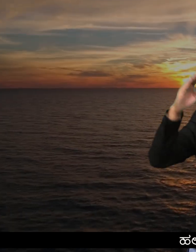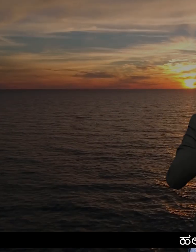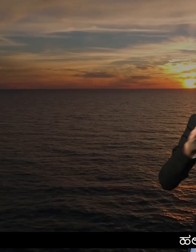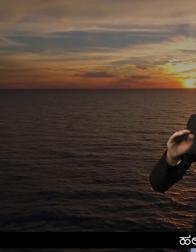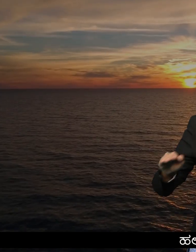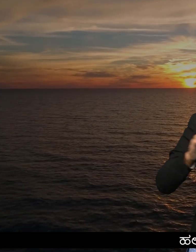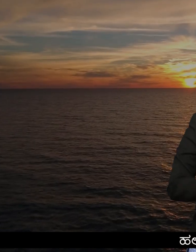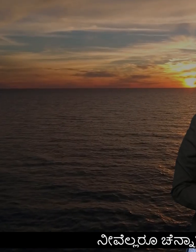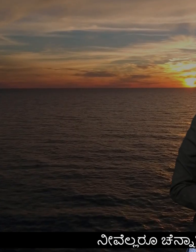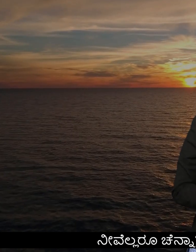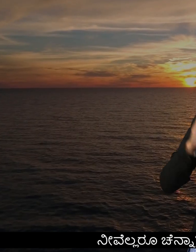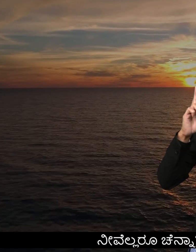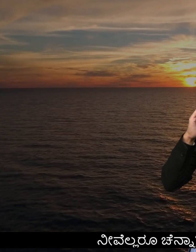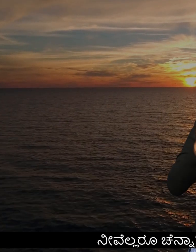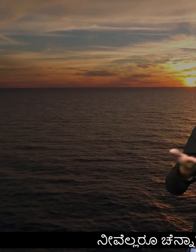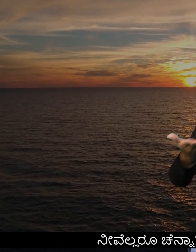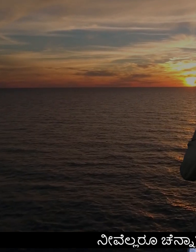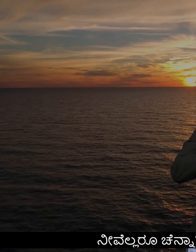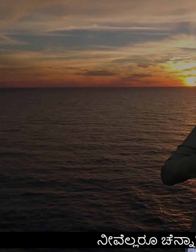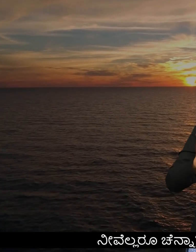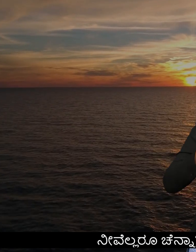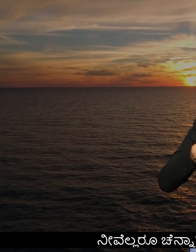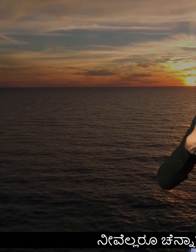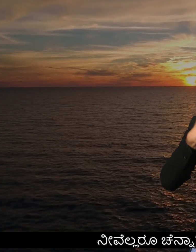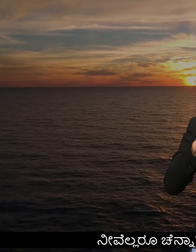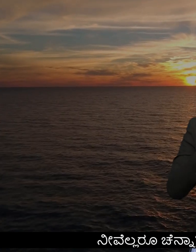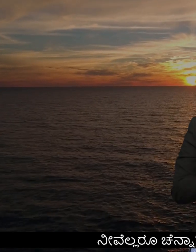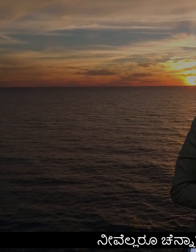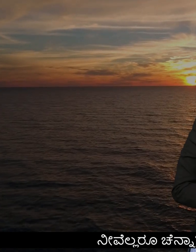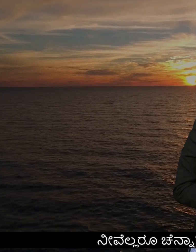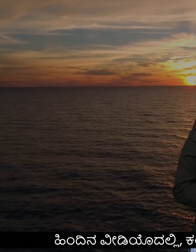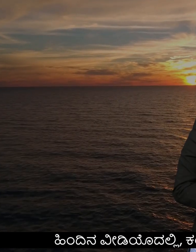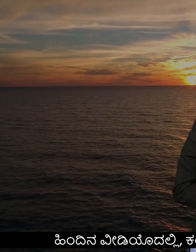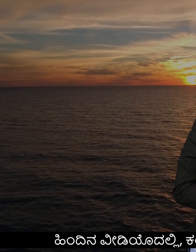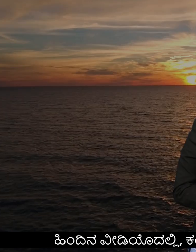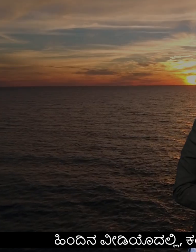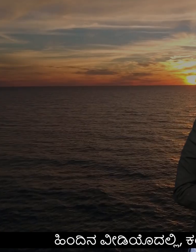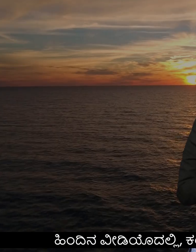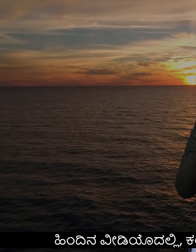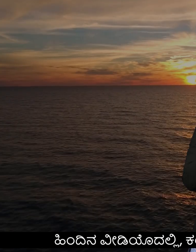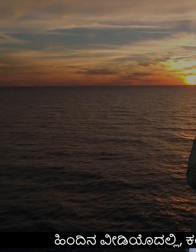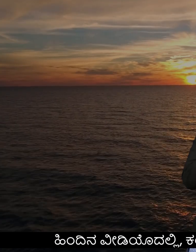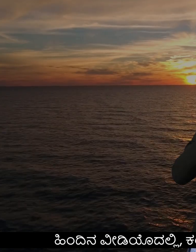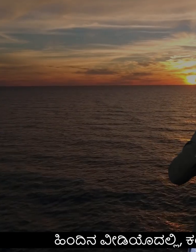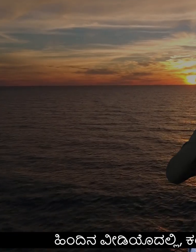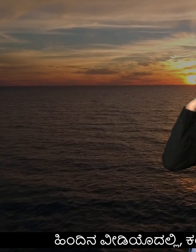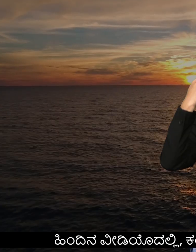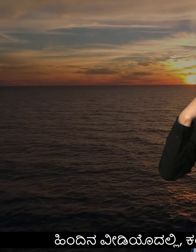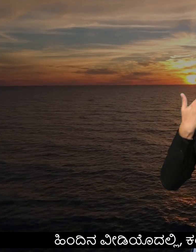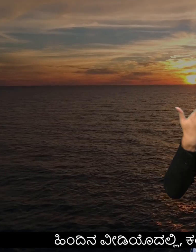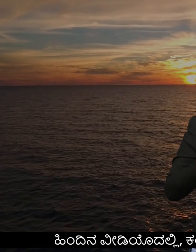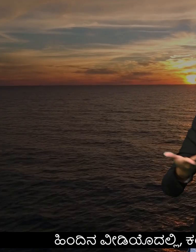ಹೆಲೋ ವಿದ್ಯಾರ್ಥಿಗಳೇ, ನೀವೆಲ್ಲರೂ ಚೆನ್ನಾಗಿದ್ದೀರಿ ಎಂದು ನಾನು ಭಾವಿಸುತ್ತೇನೆ. ಹಿಂದಿನ ವಿಡಿಯೋದಲ್ಲಿ ಕಲುಷಿತ